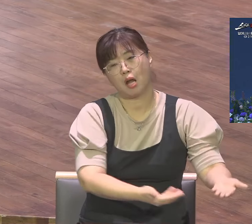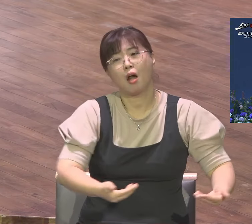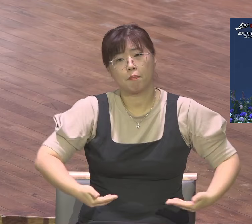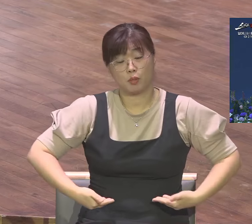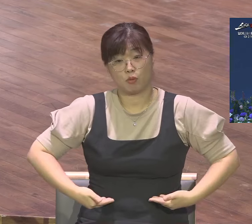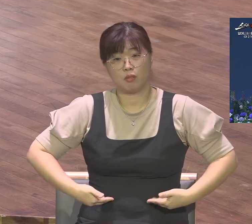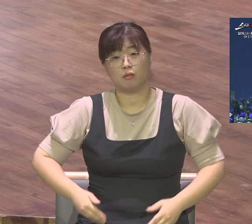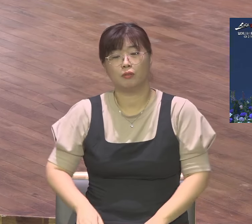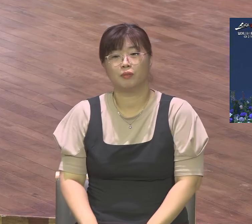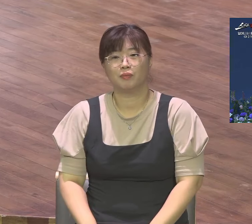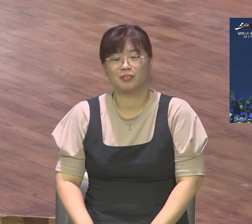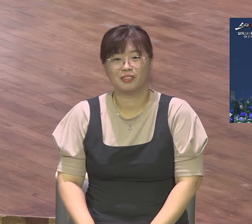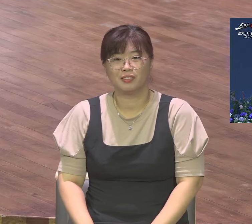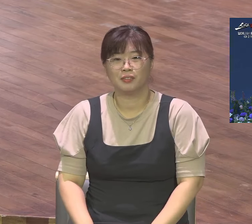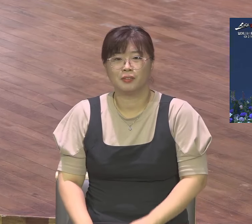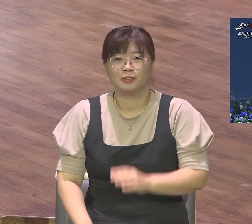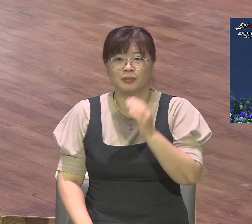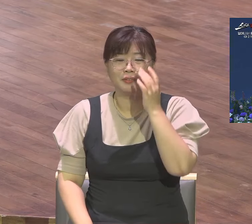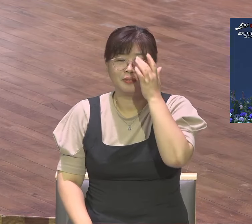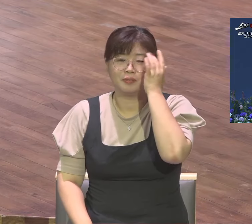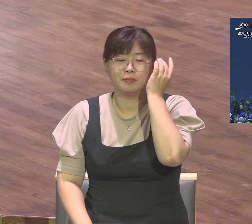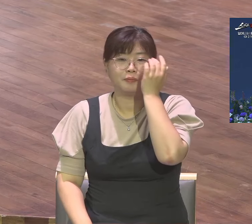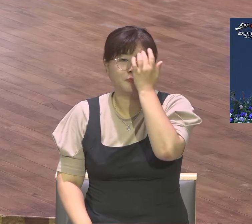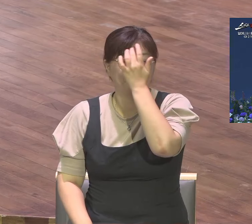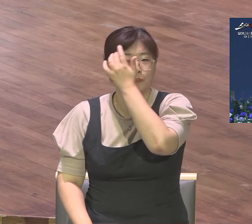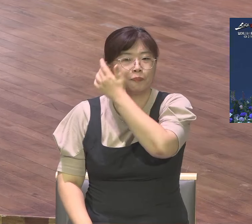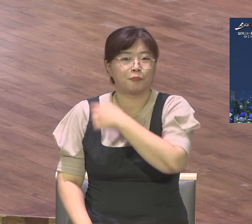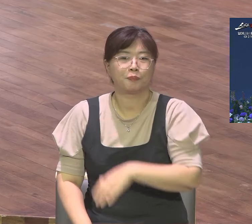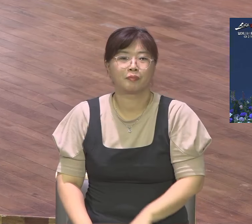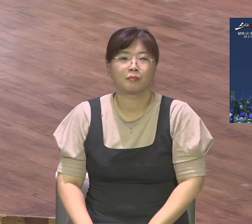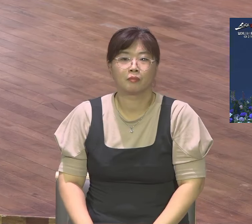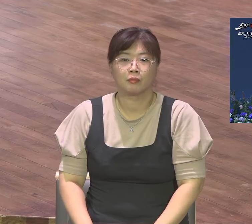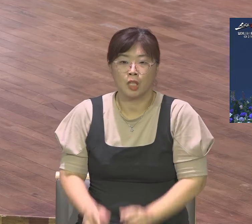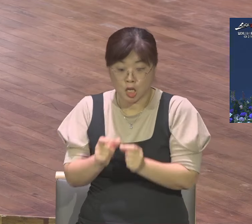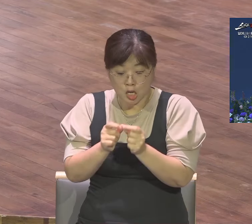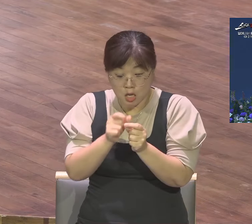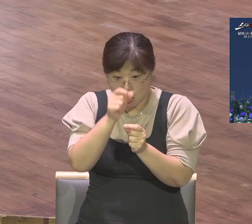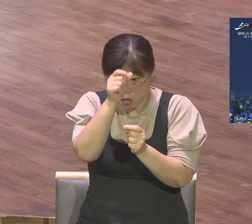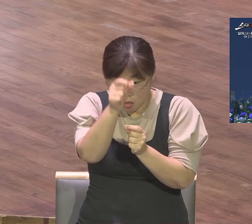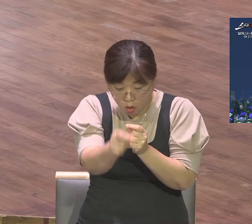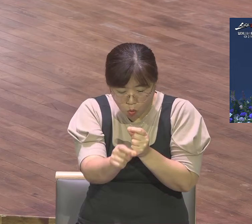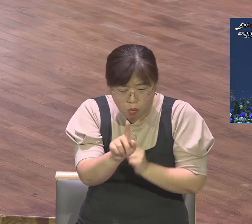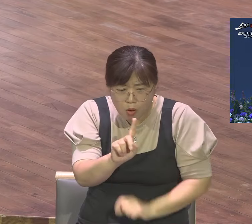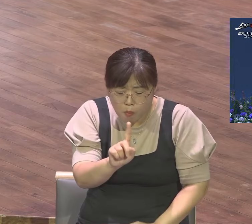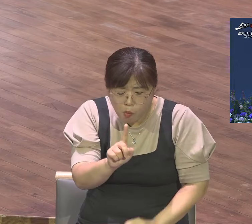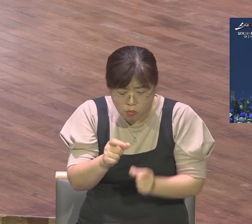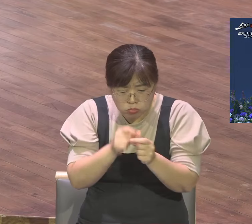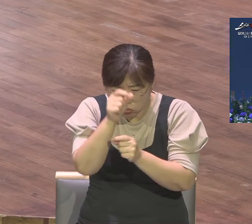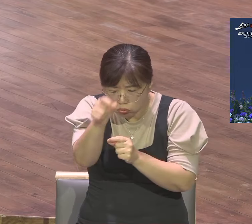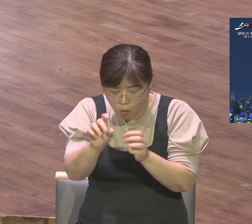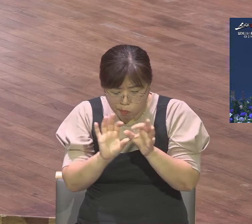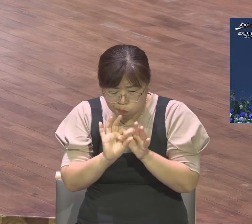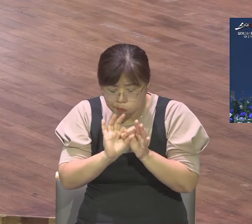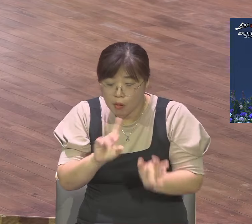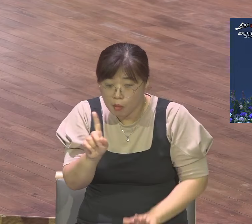거, 영원히 응답받는 기도, 영원히 축복이 되는 헌신,